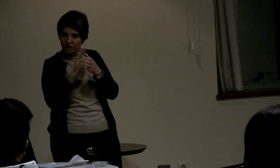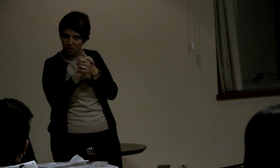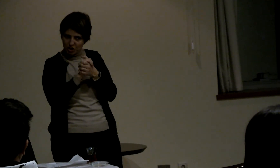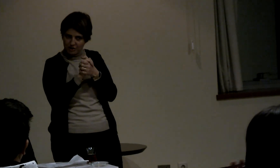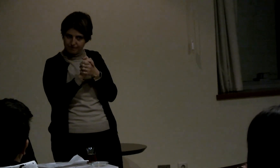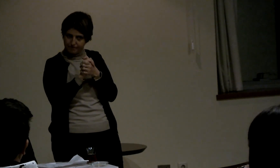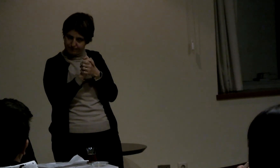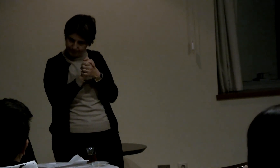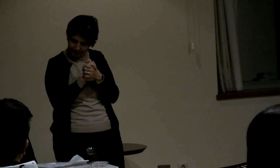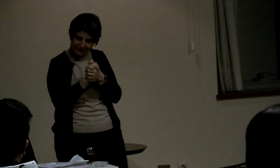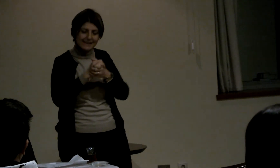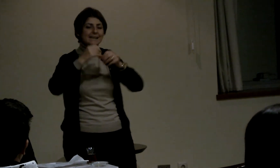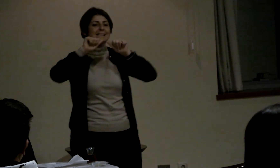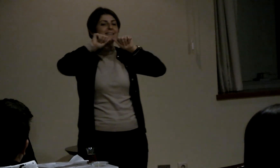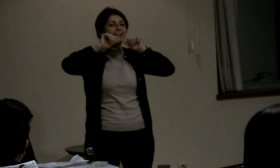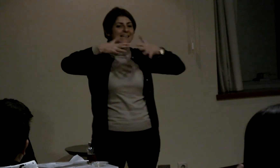Barış. Deniz,